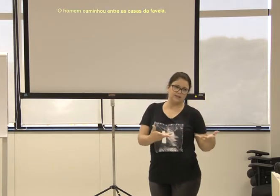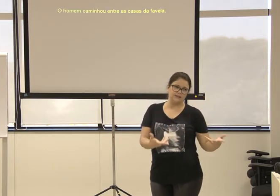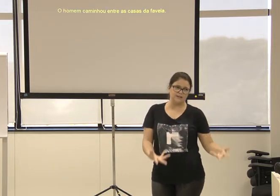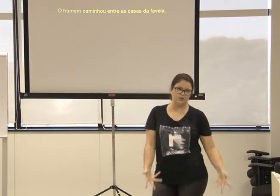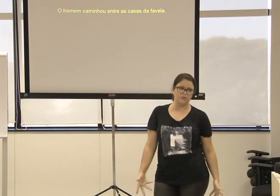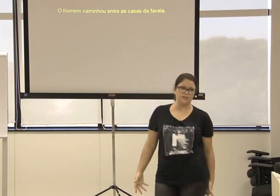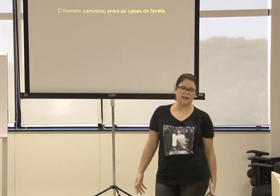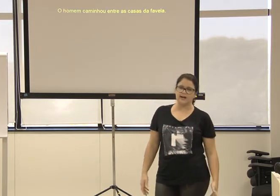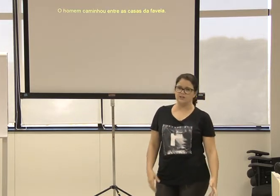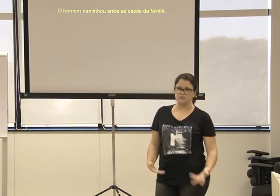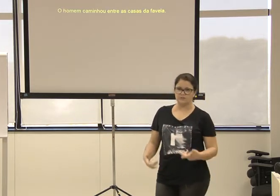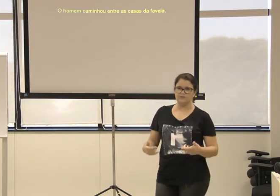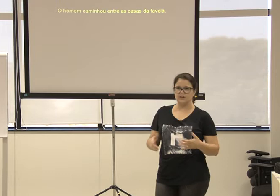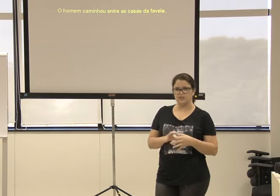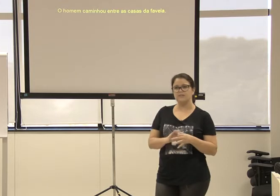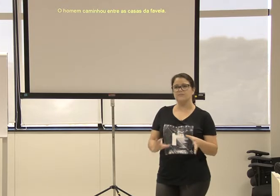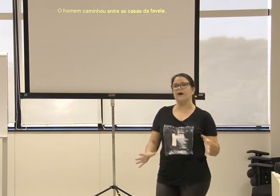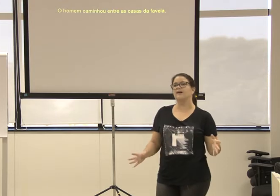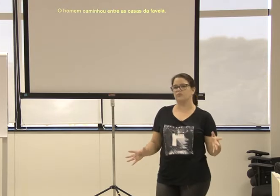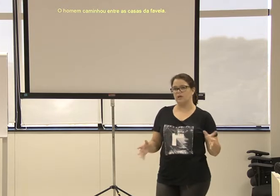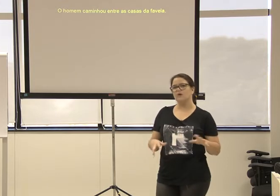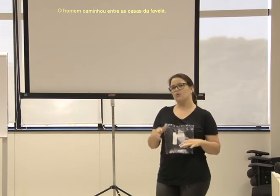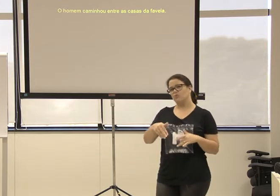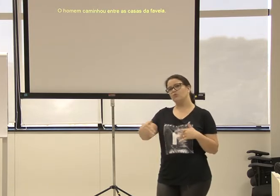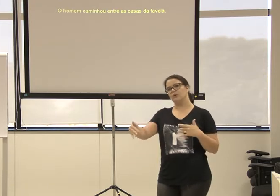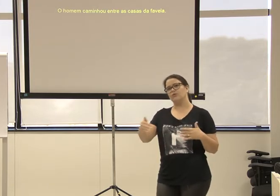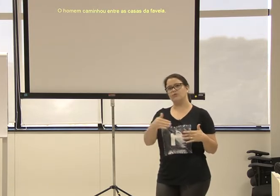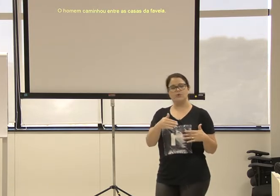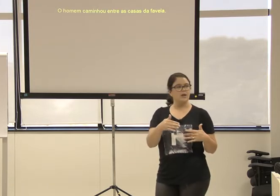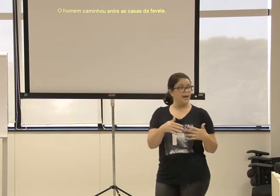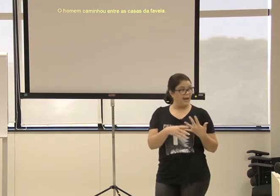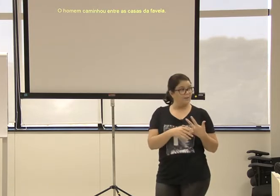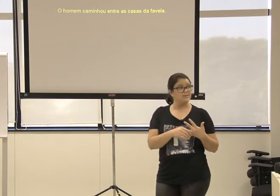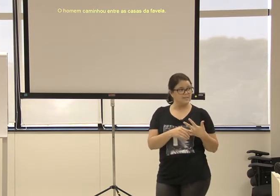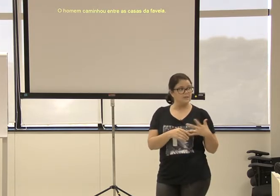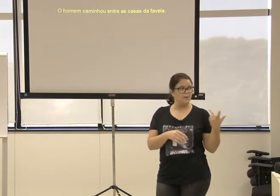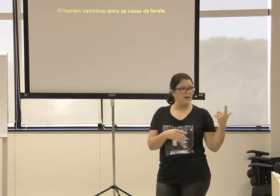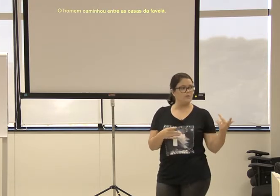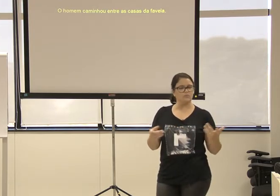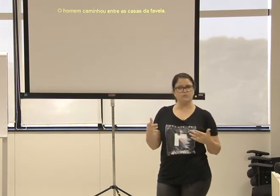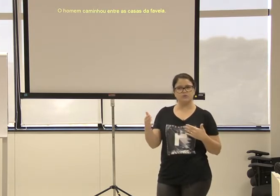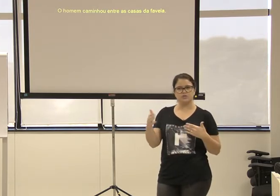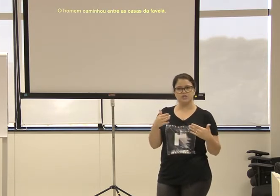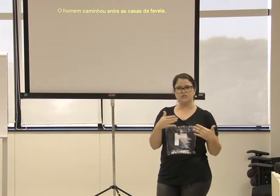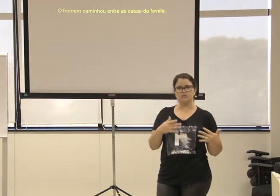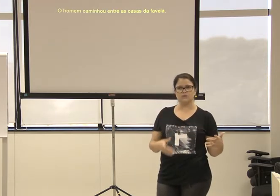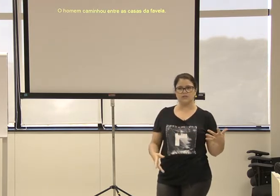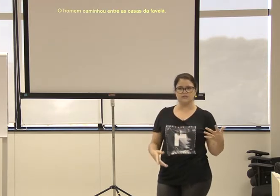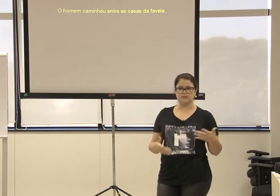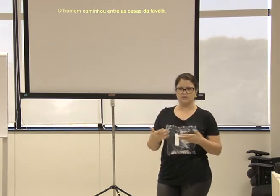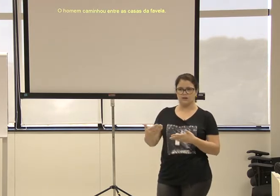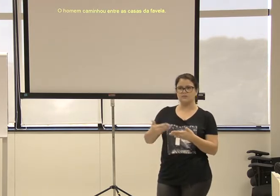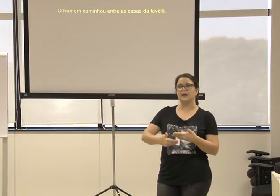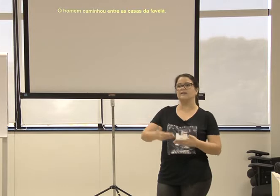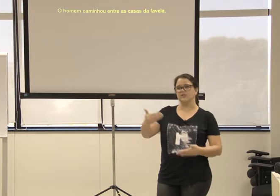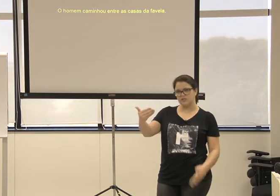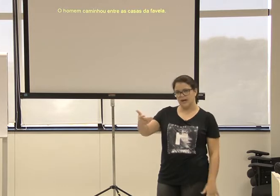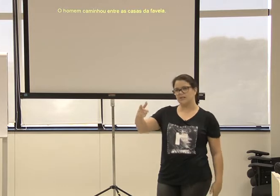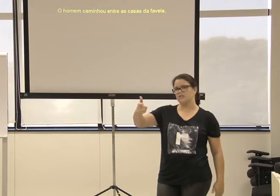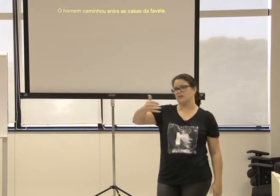da comunidade, com os traficantes que eles liberam, né? Um número... mas eles liberam um número X de turistas e tal, se dá identidade, eles já